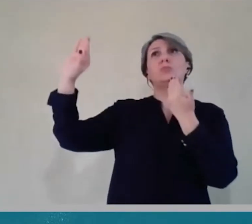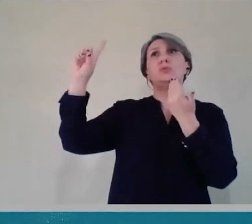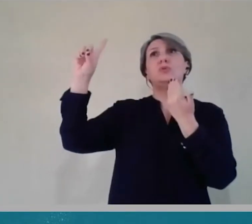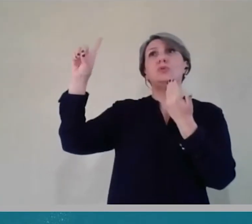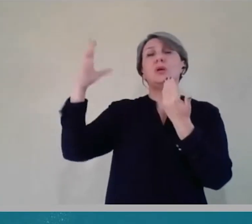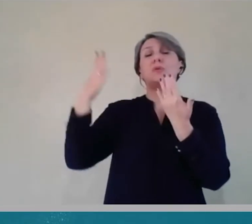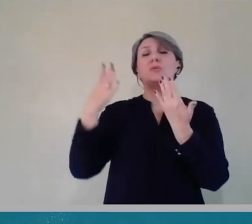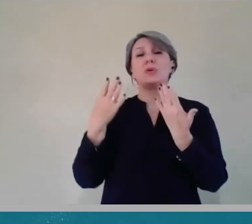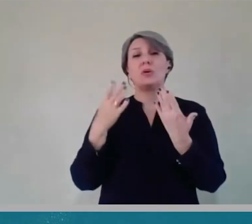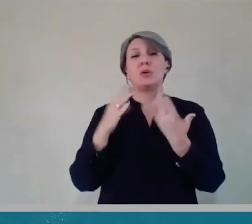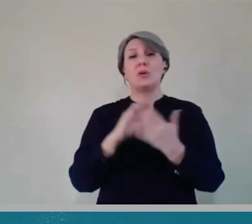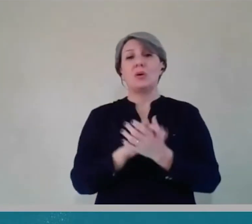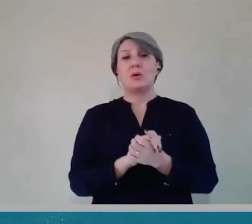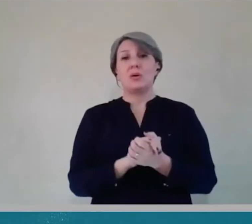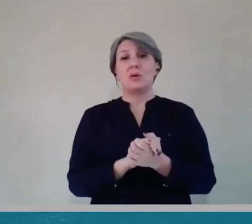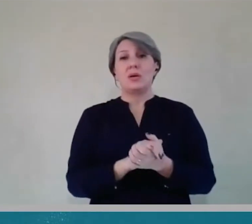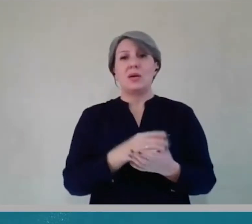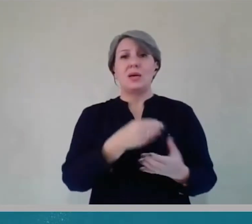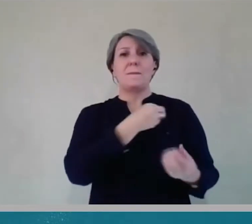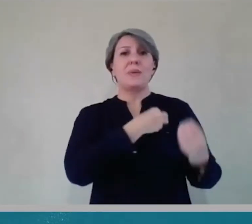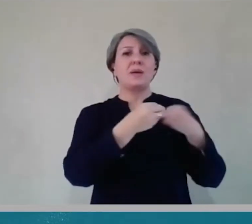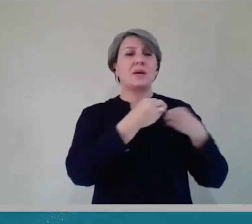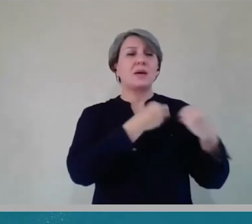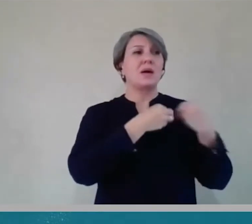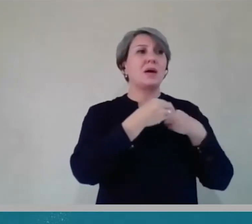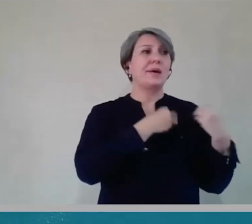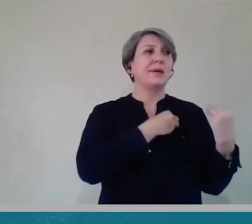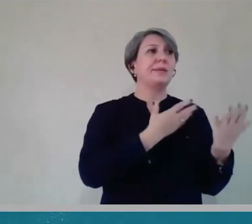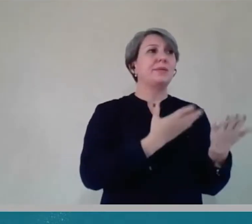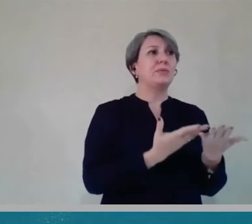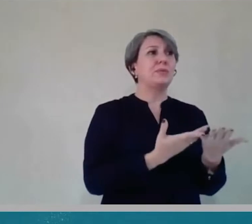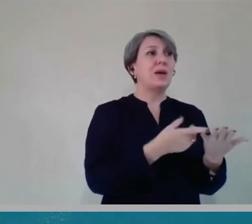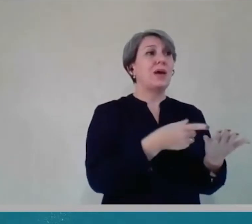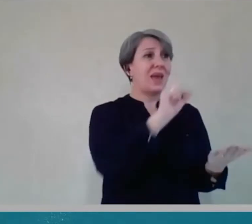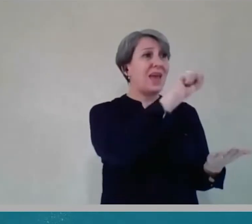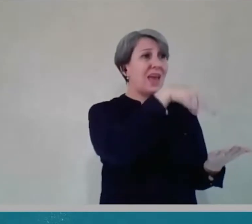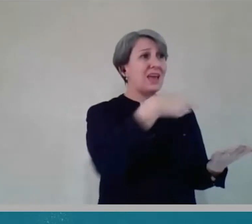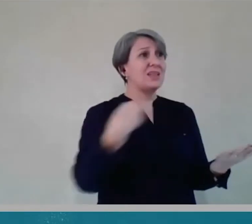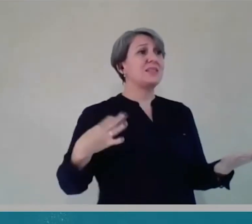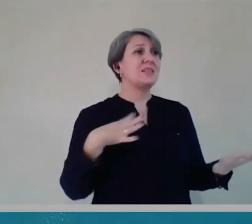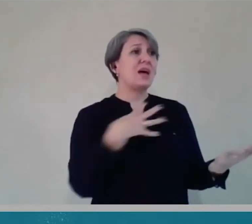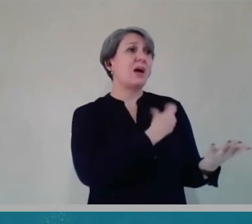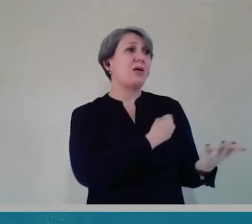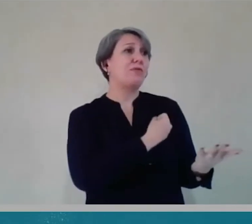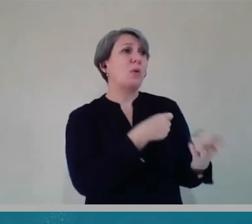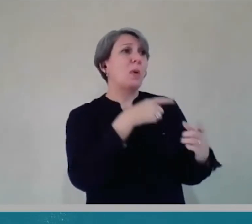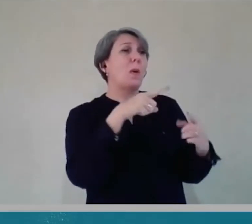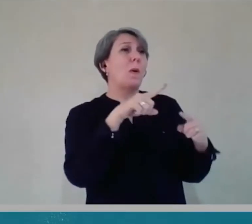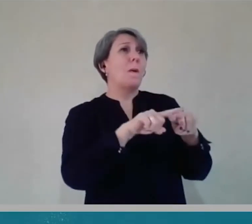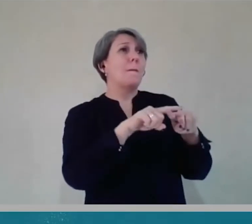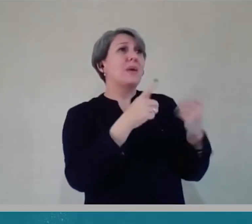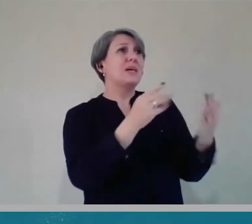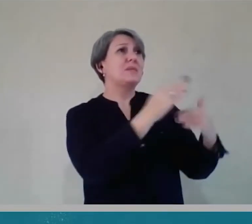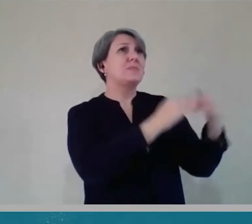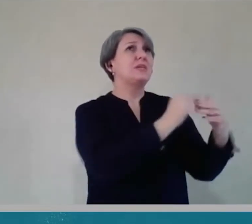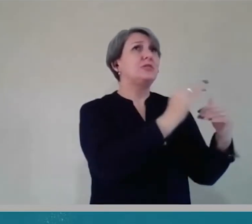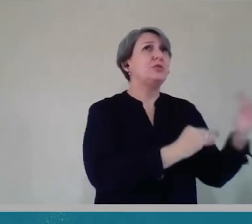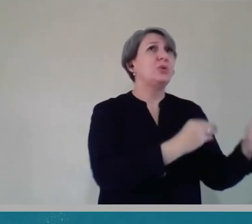até mesmo em pecados? Qual é a diferença entre essas duas pessoas? A diferença, irmãos, é a